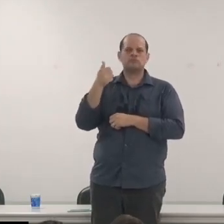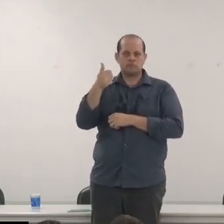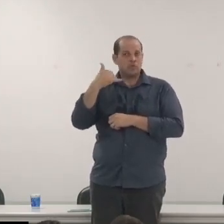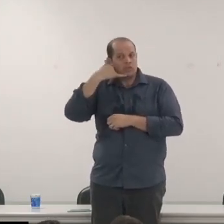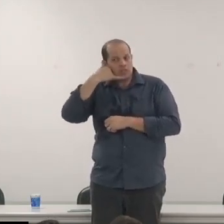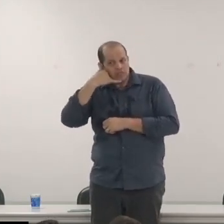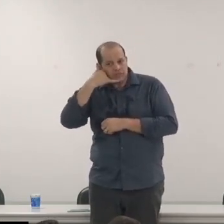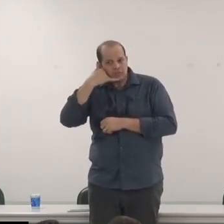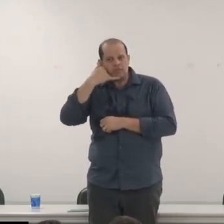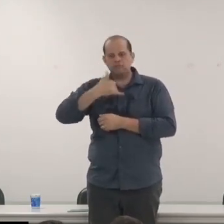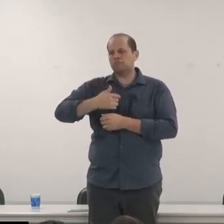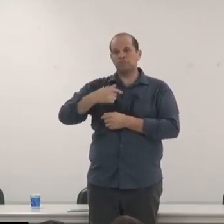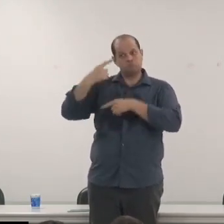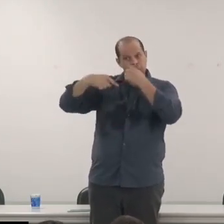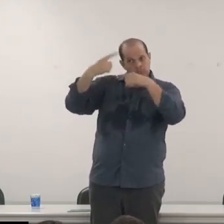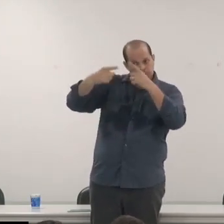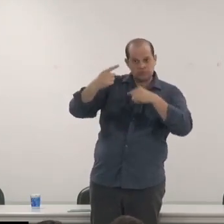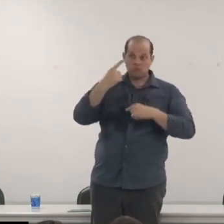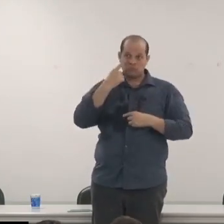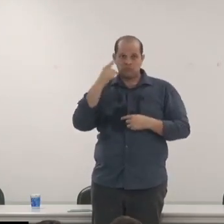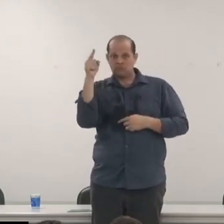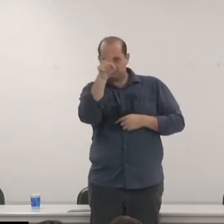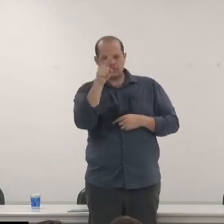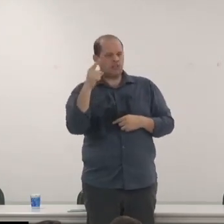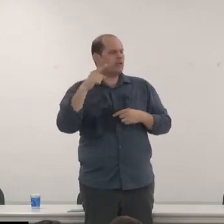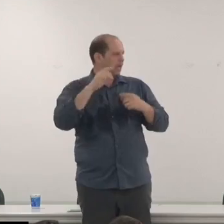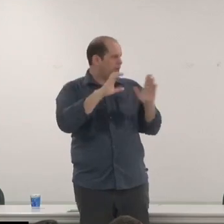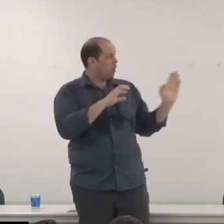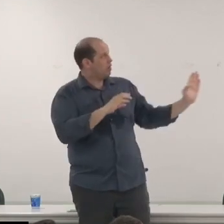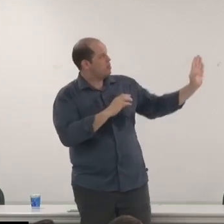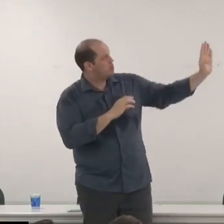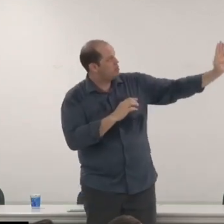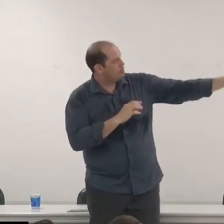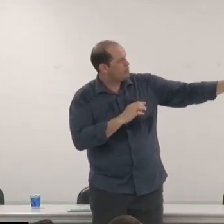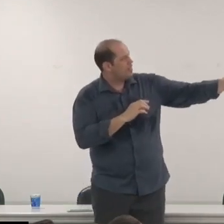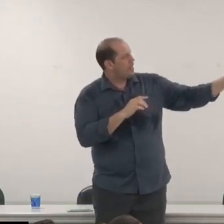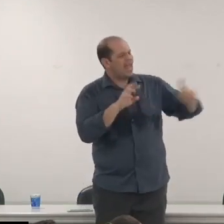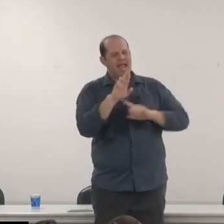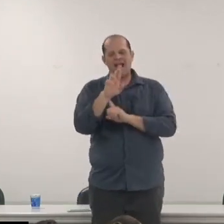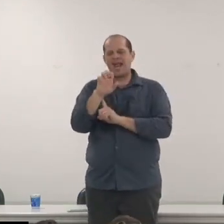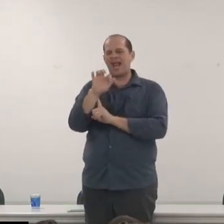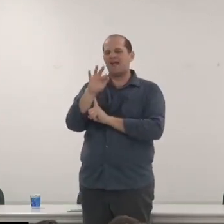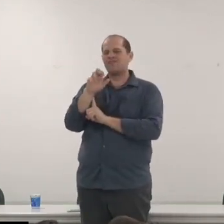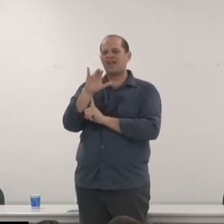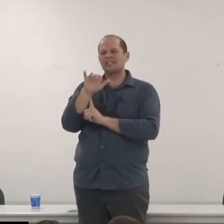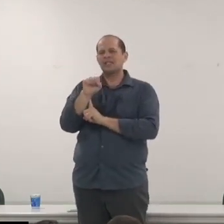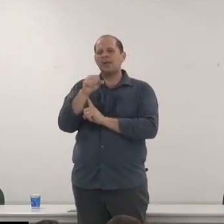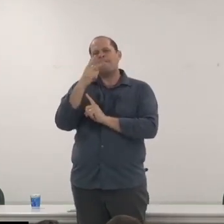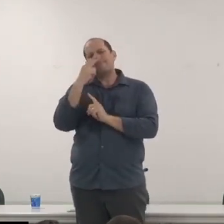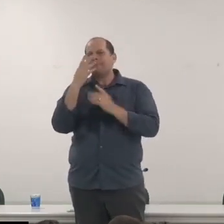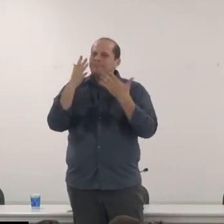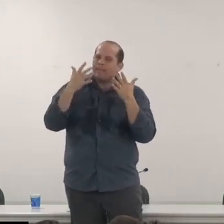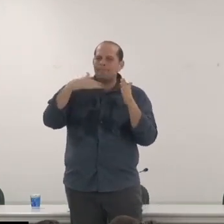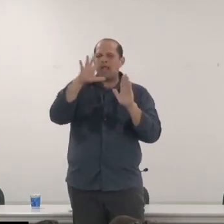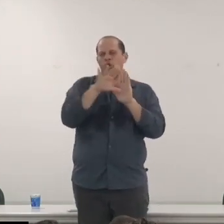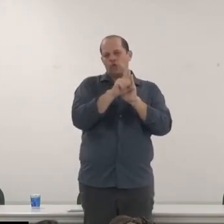joia, telefone, depois, e gestos referenciais,